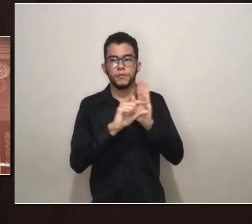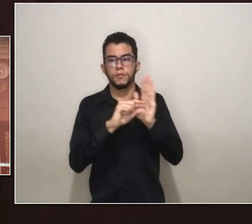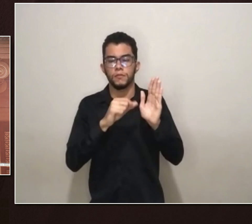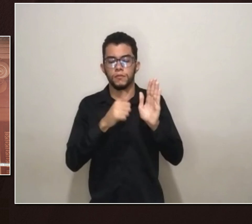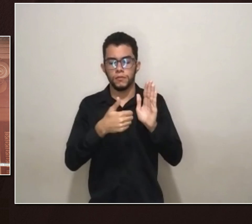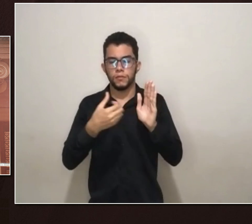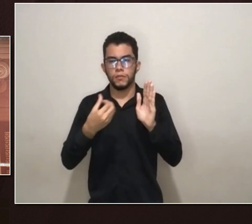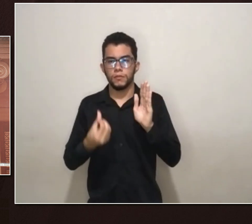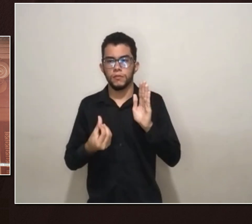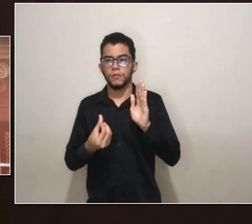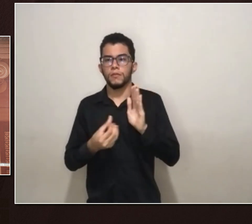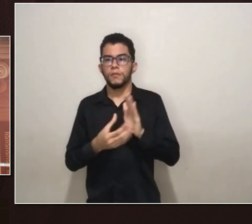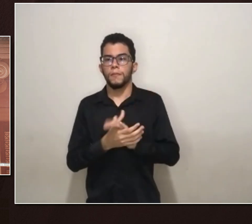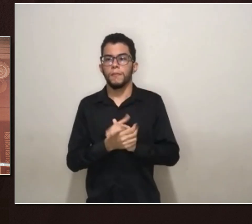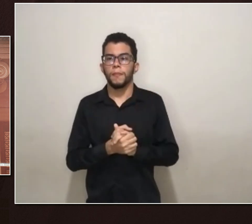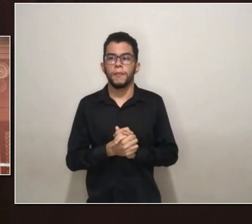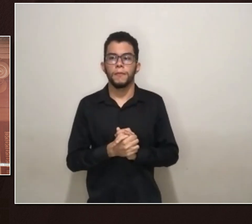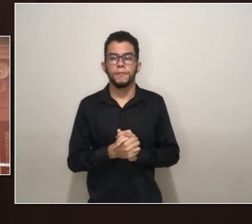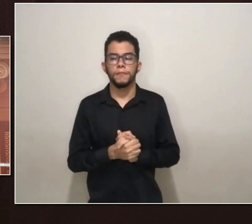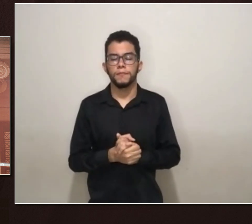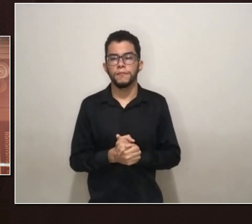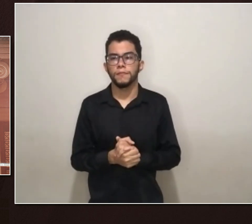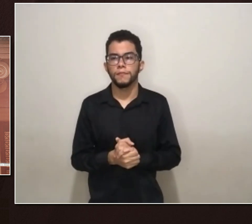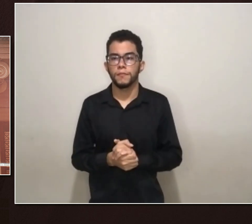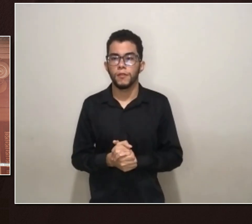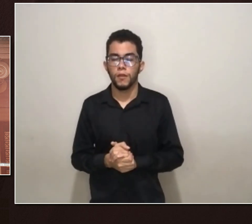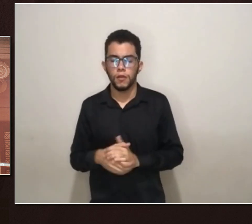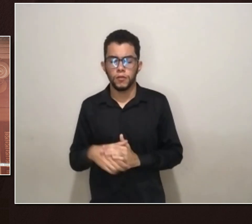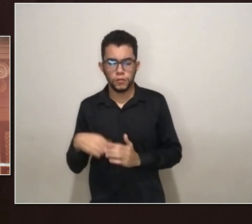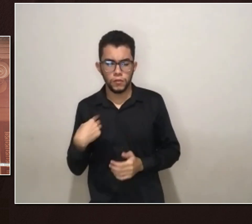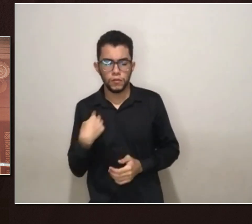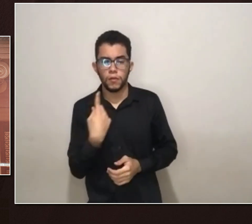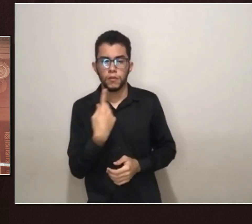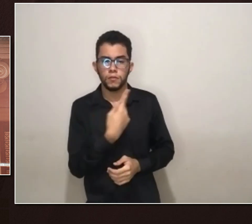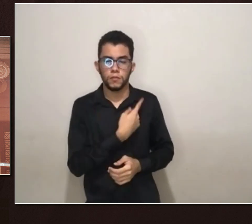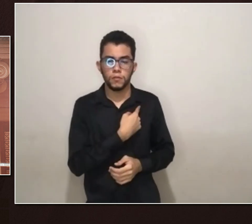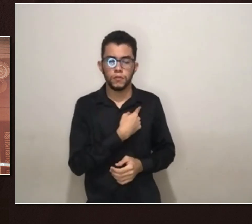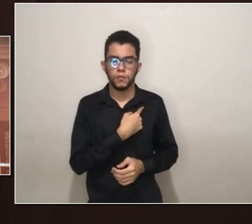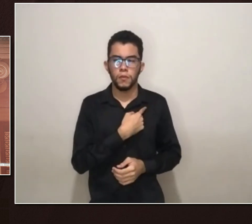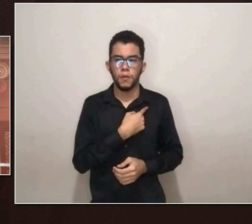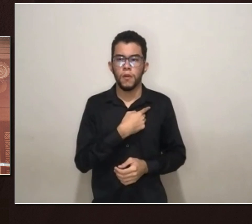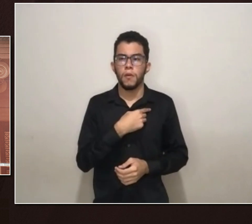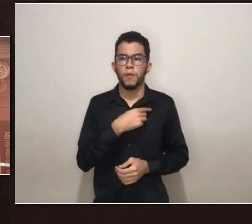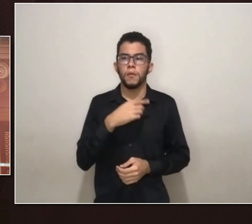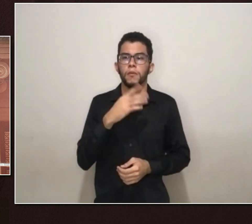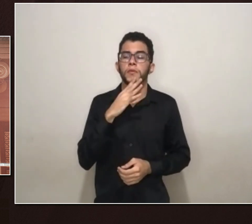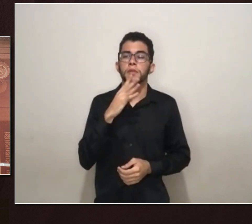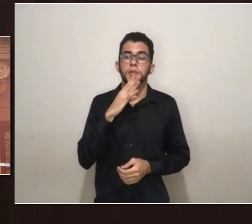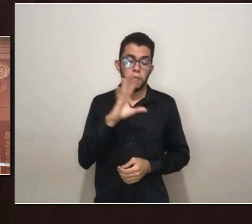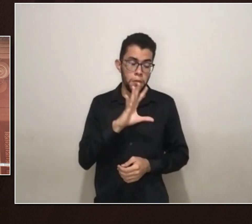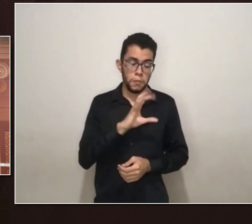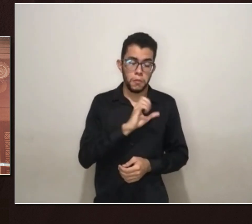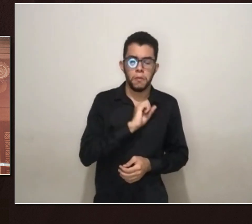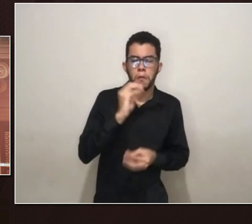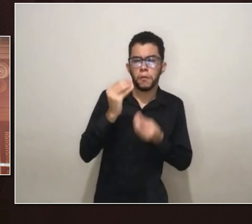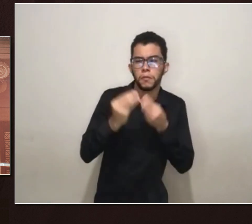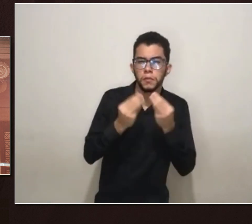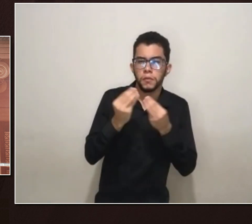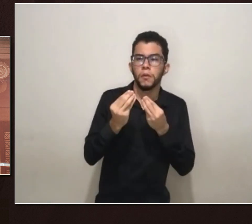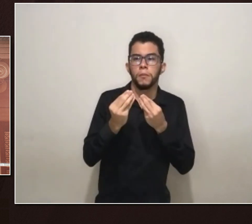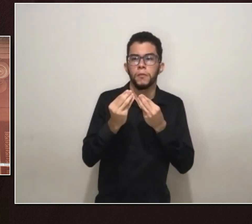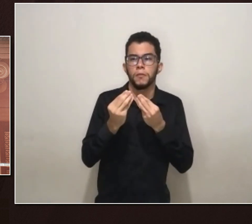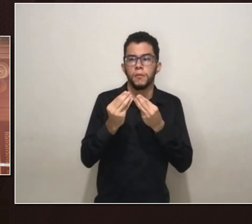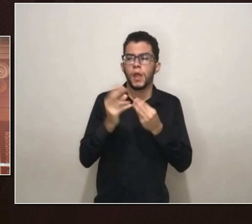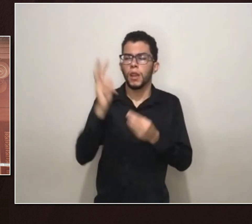Nisto conhecemos o amor que Cristo deu sua vida por nós, e devemos dar